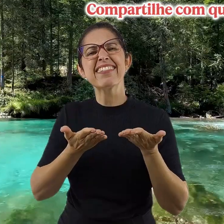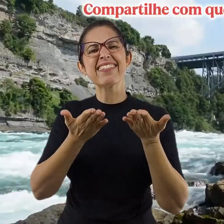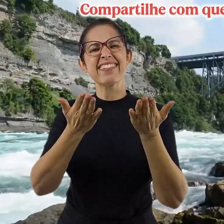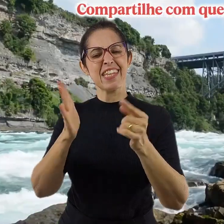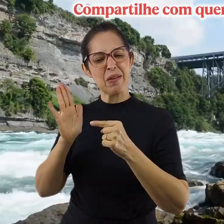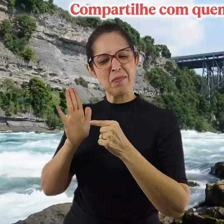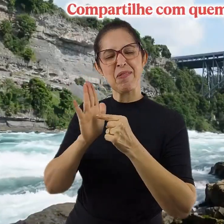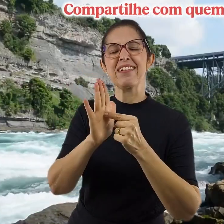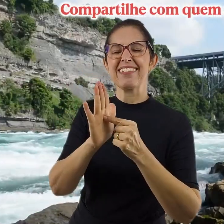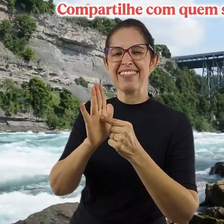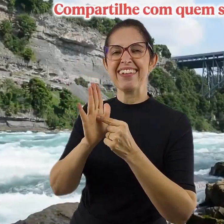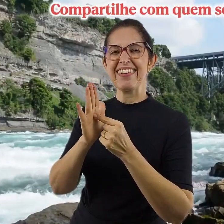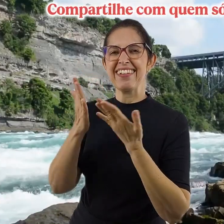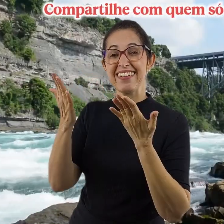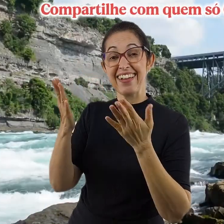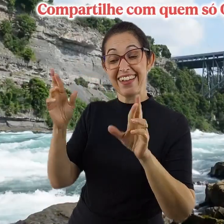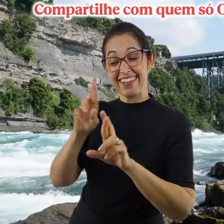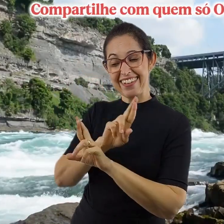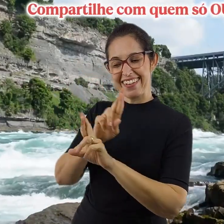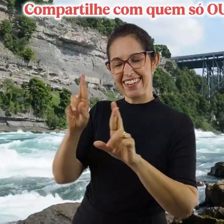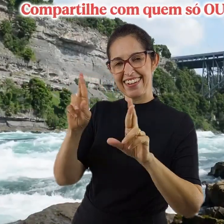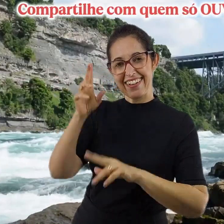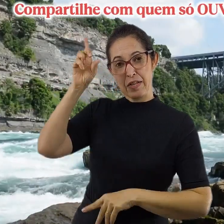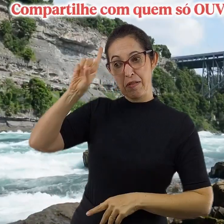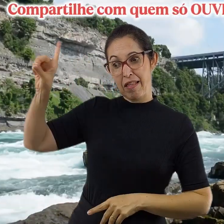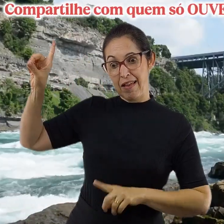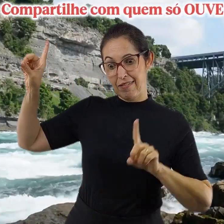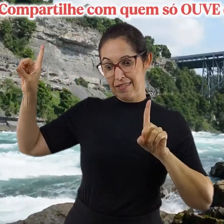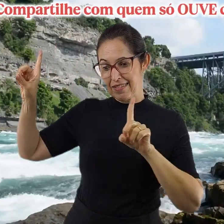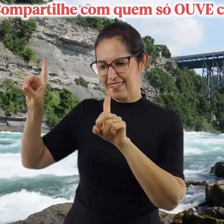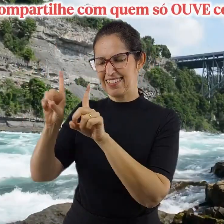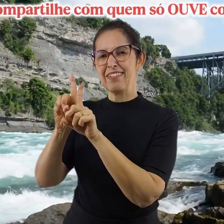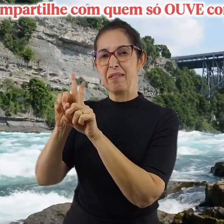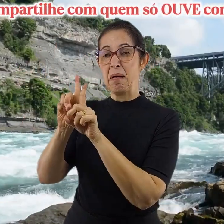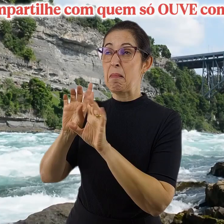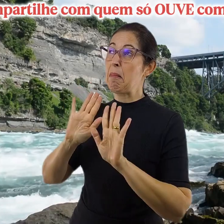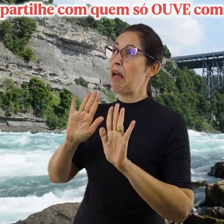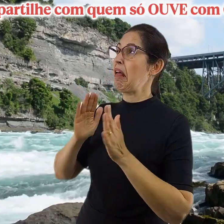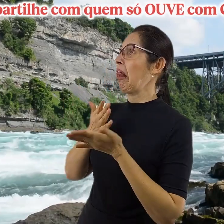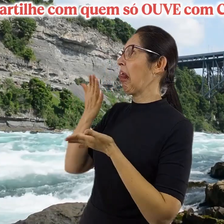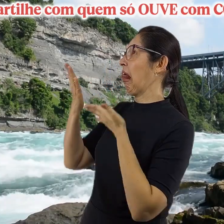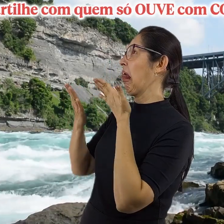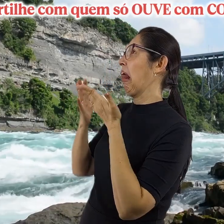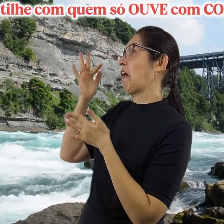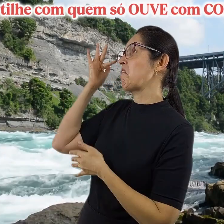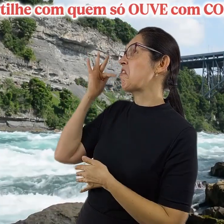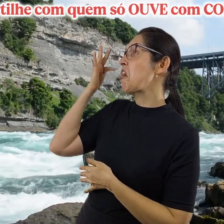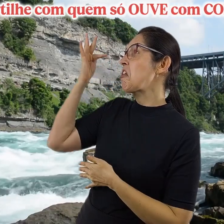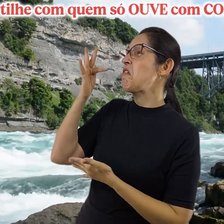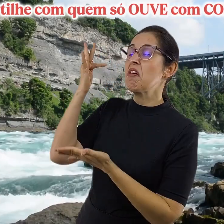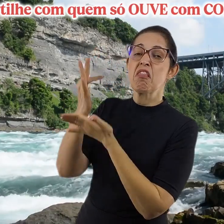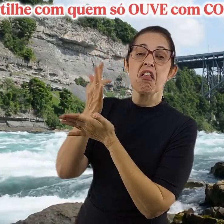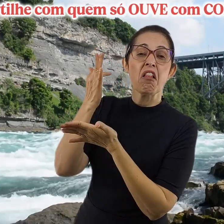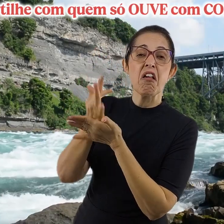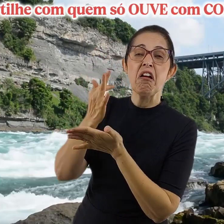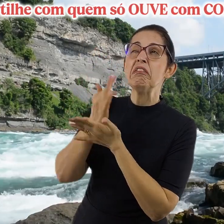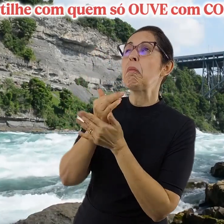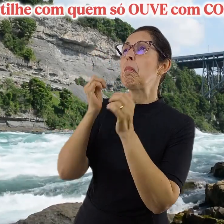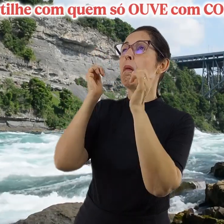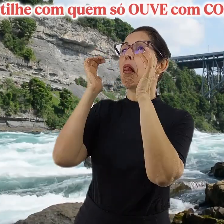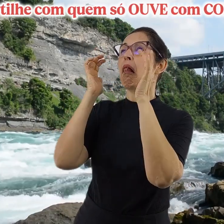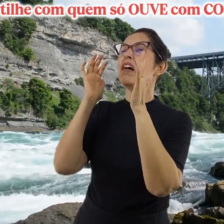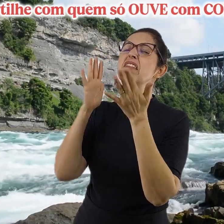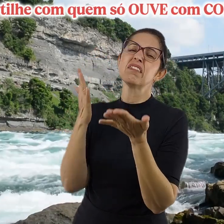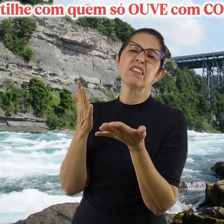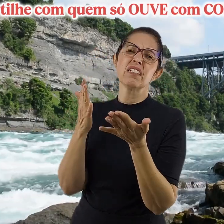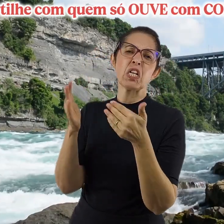história entre Deus e o homem. Quando a história de baixo para cima, cabe tudo. Cabe filosofia, cabe teologia, cabe meditação,